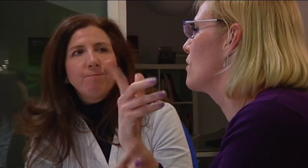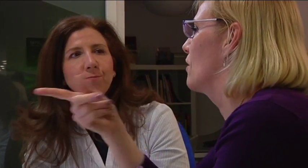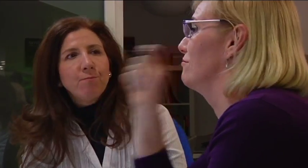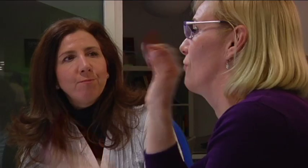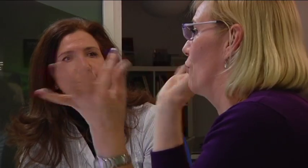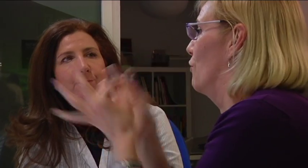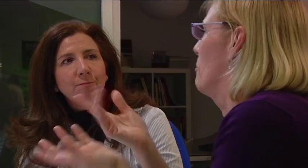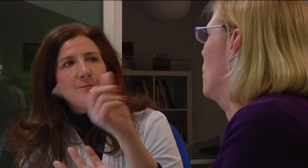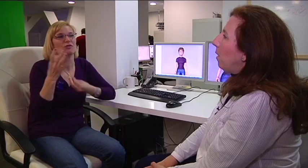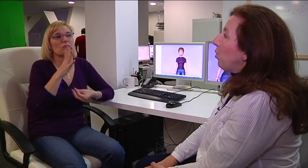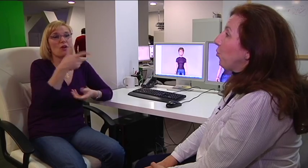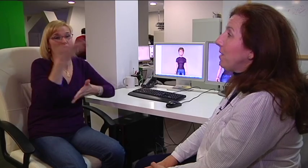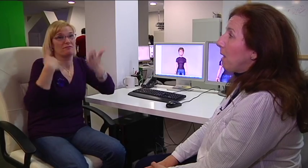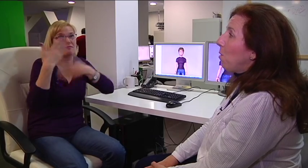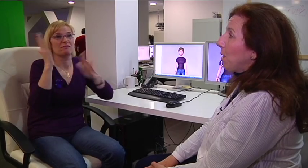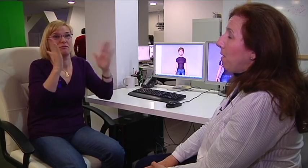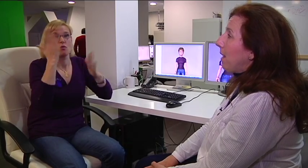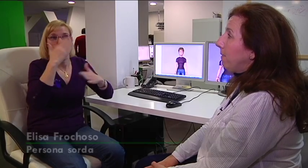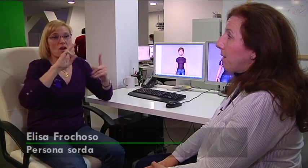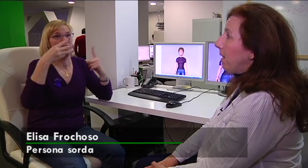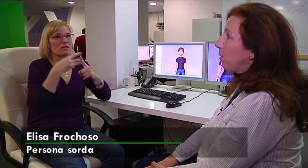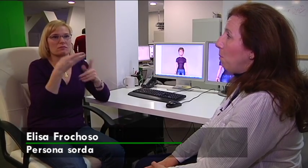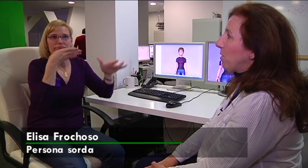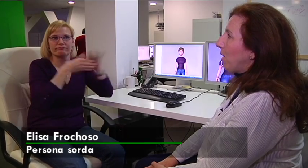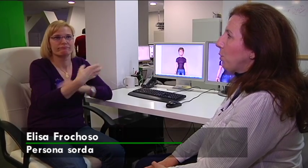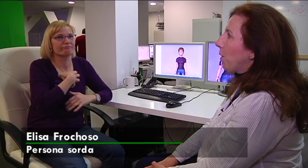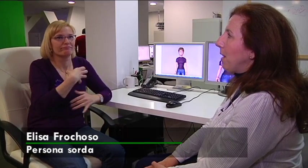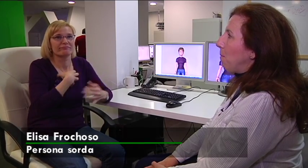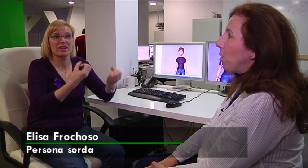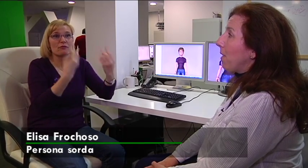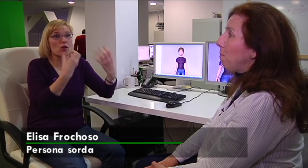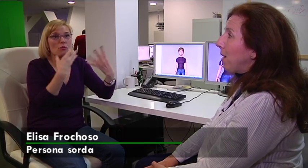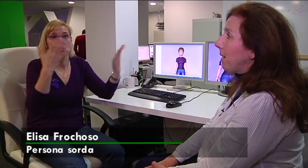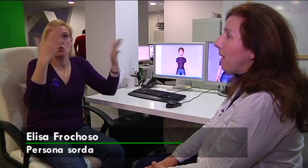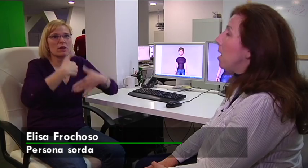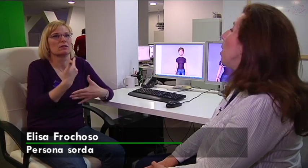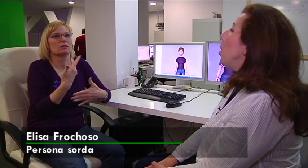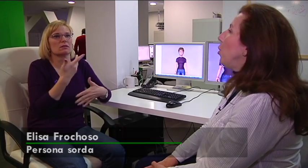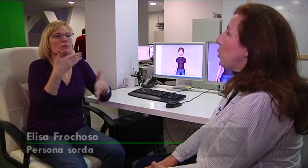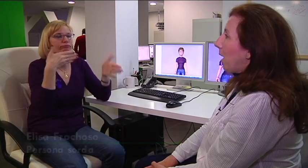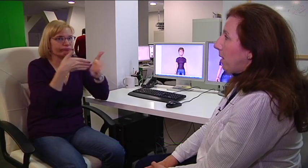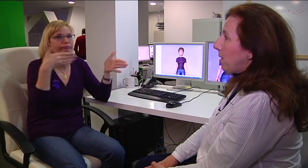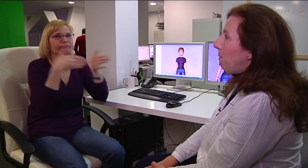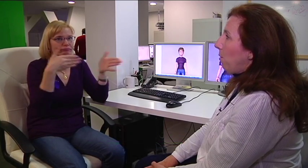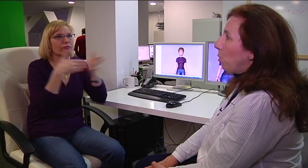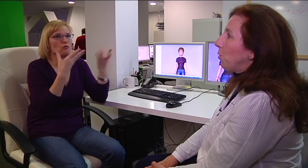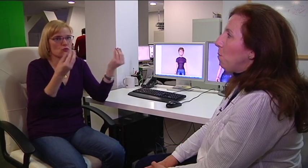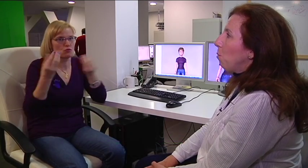es sorda. Nosotros necesitamos acceder a internet como personas sordas y la mayoría de las páginas no son accesibles, nos encontramos con